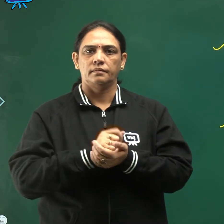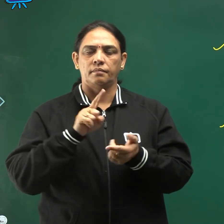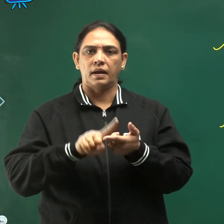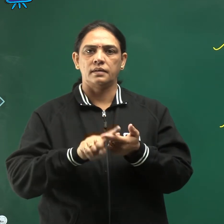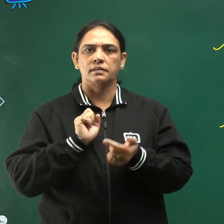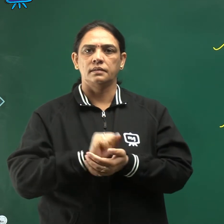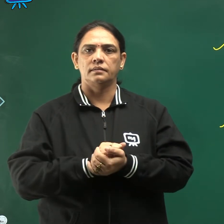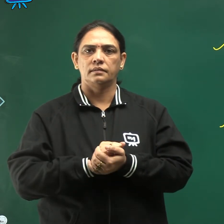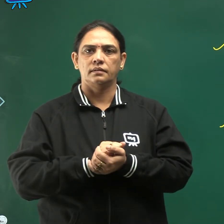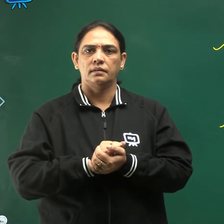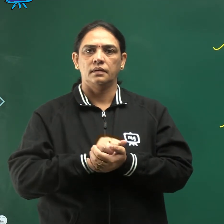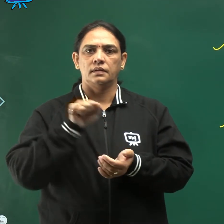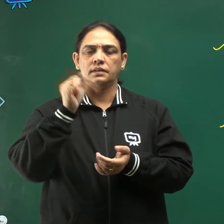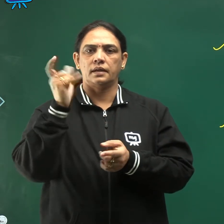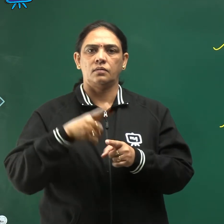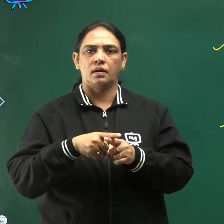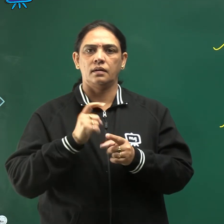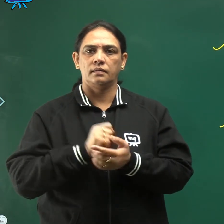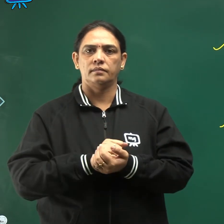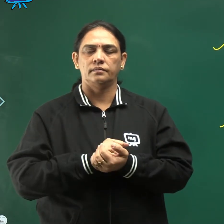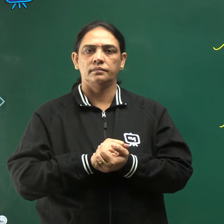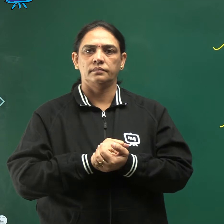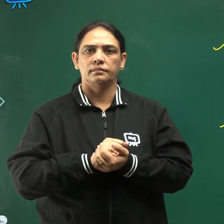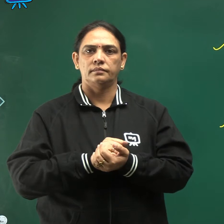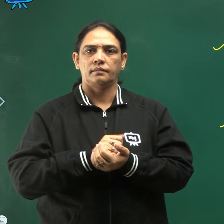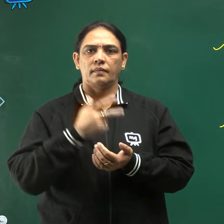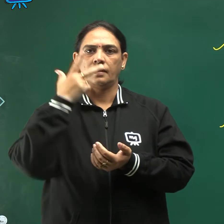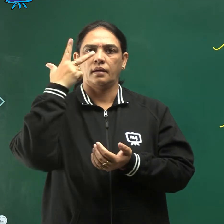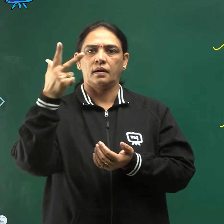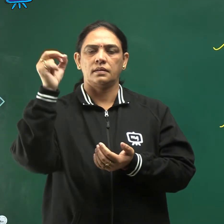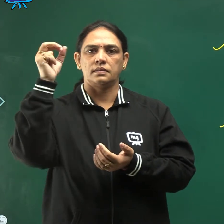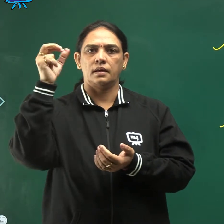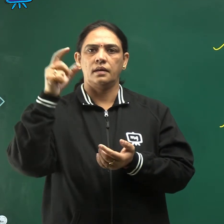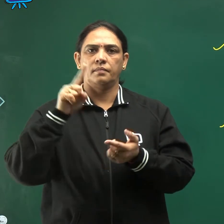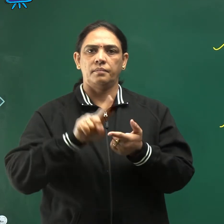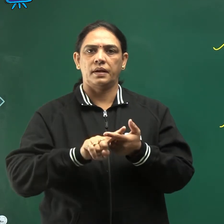प्लस 6 गुणा 80 + 6